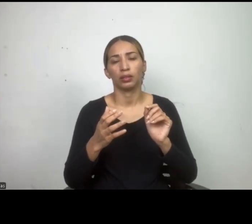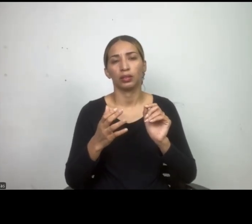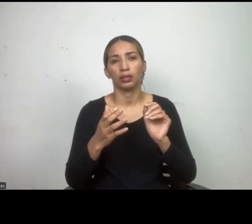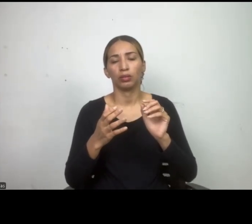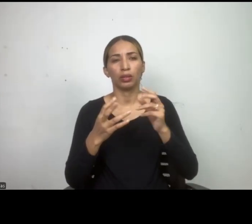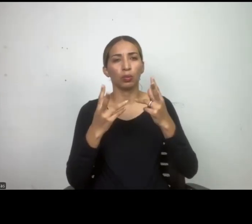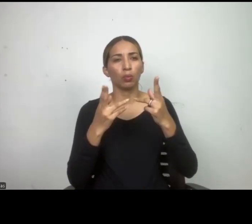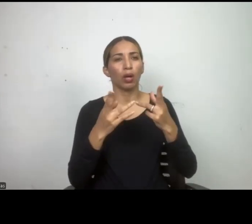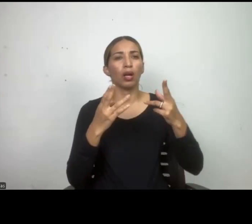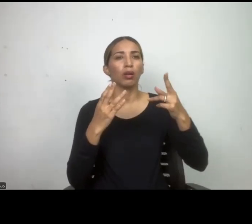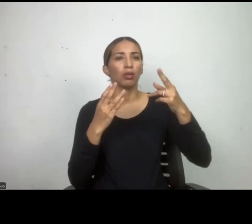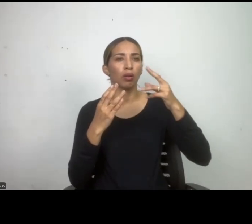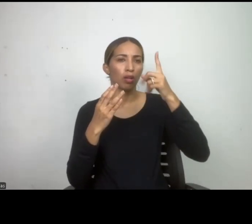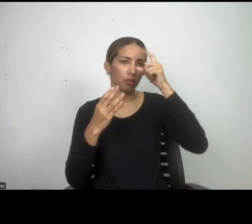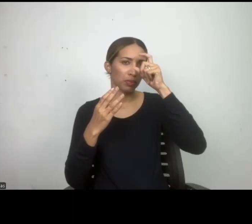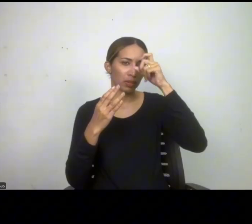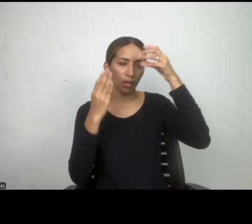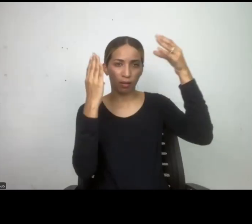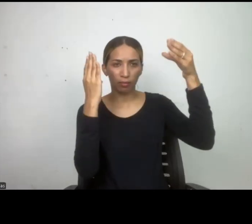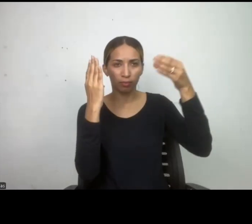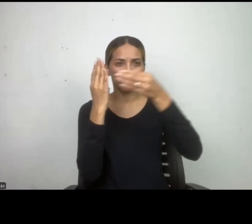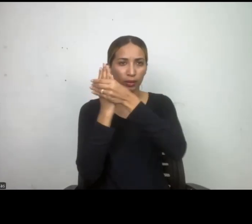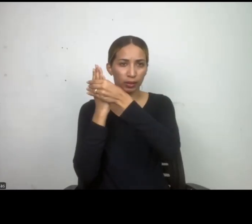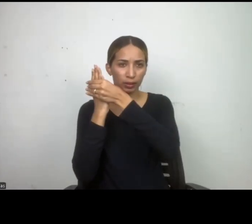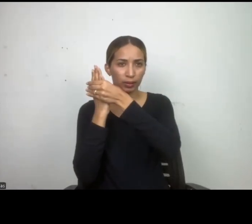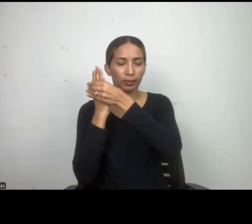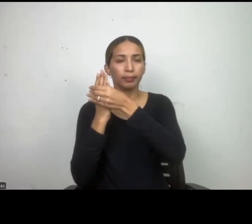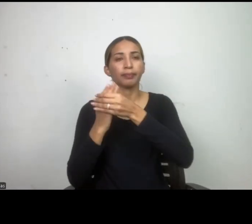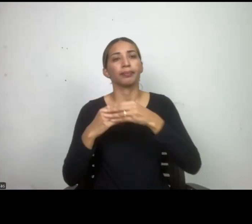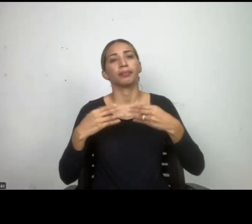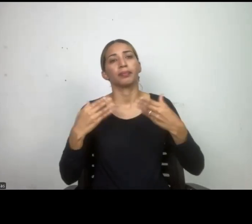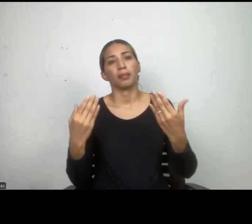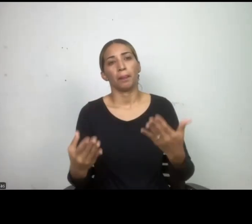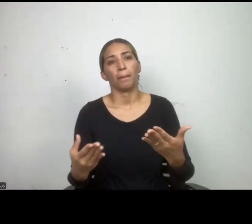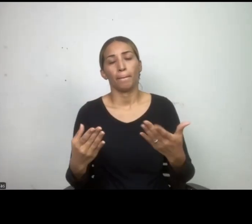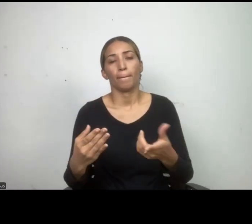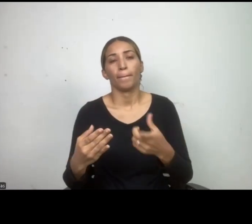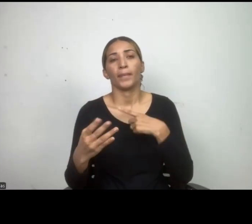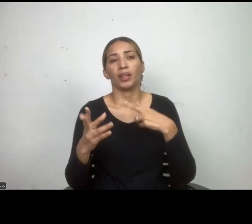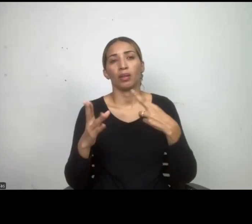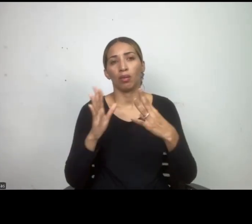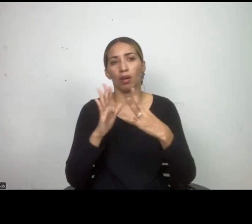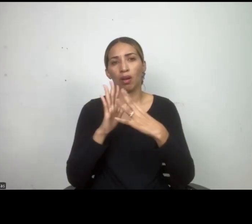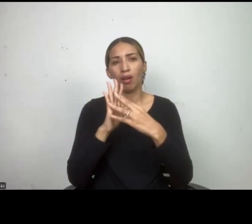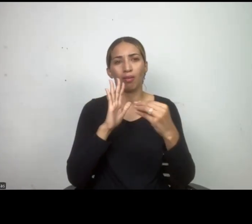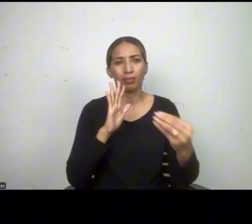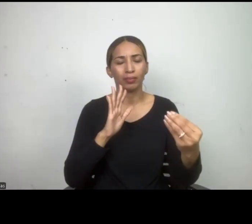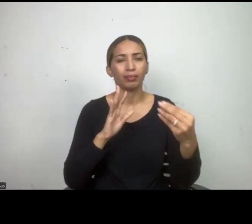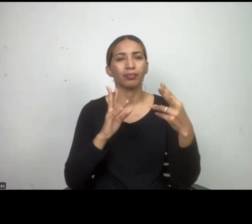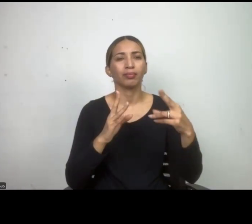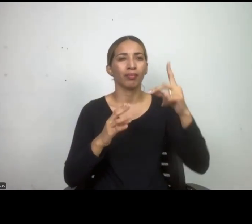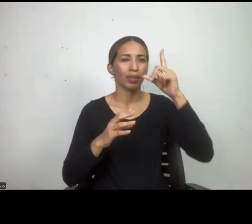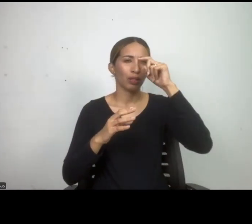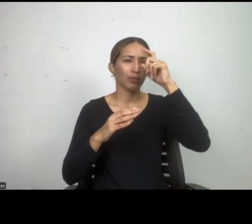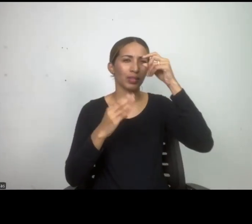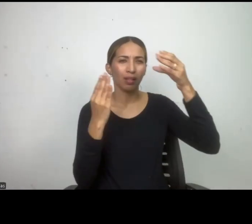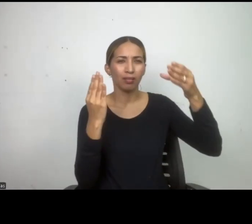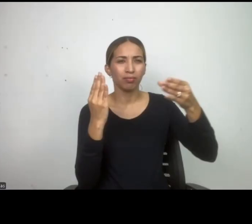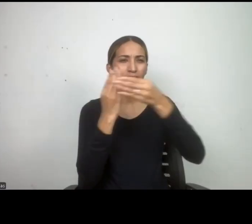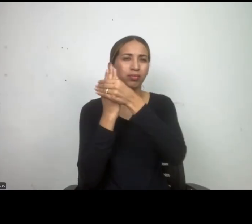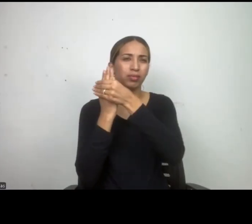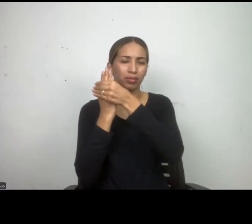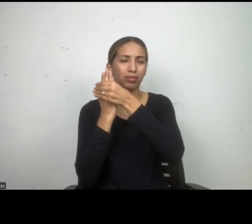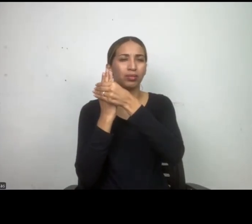né? Então, a gente tem aí uma tendência, né, de retomada do modelo manicomial, não exatamente nos